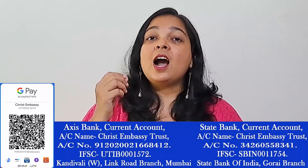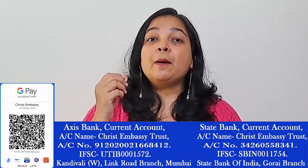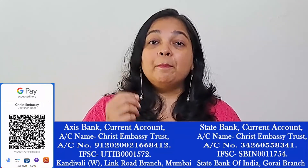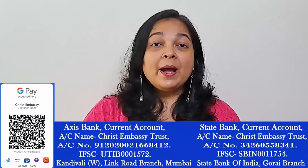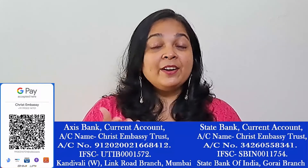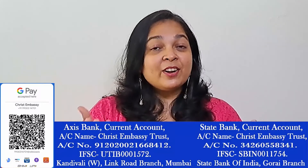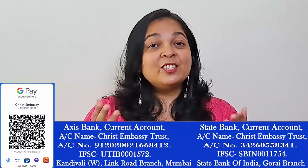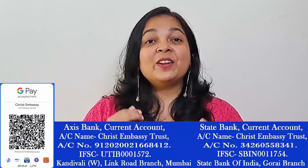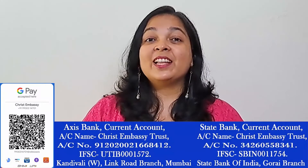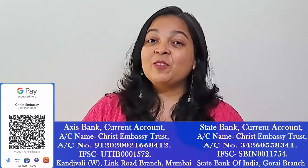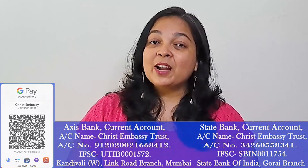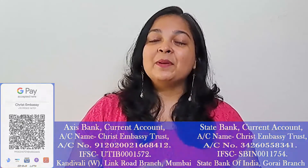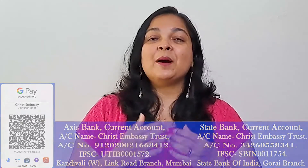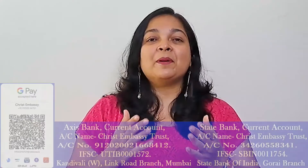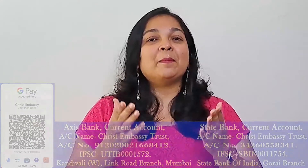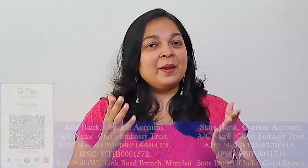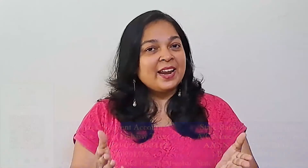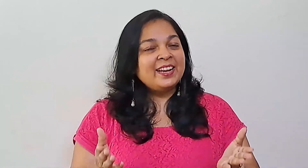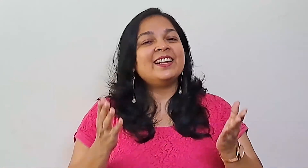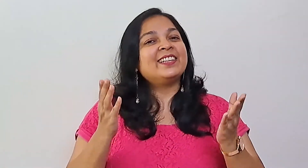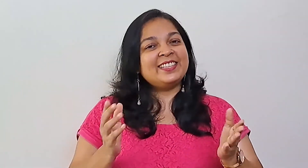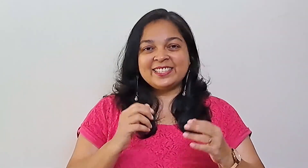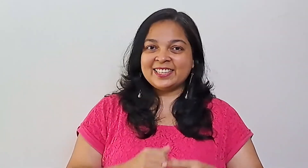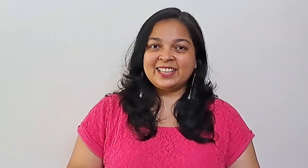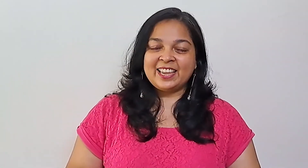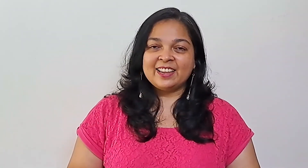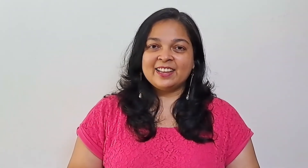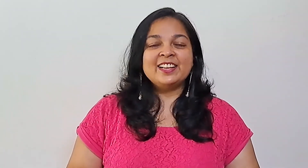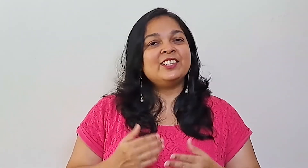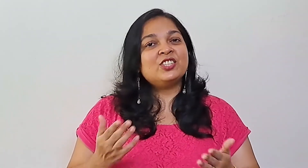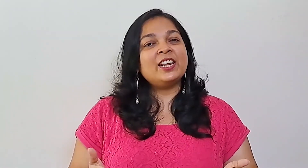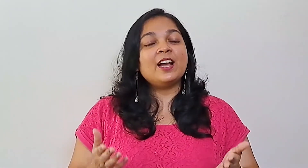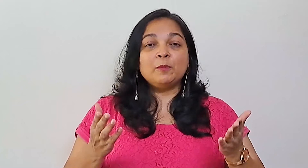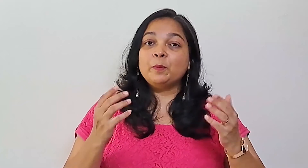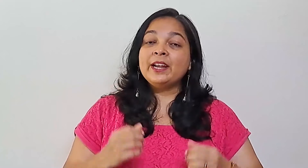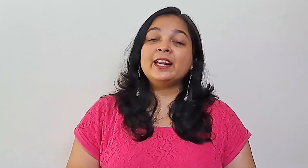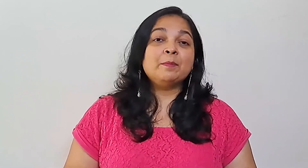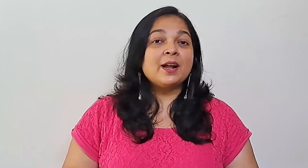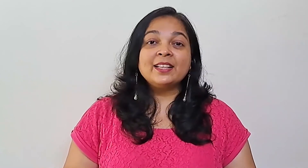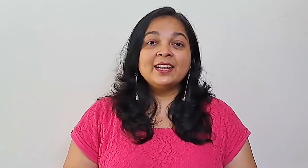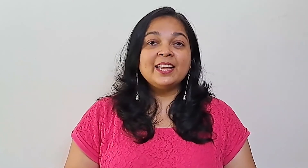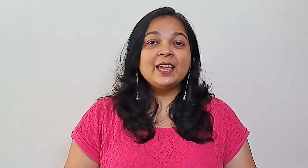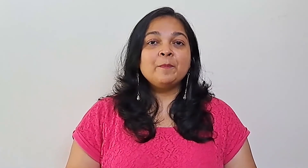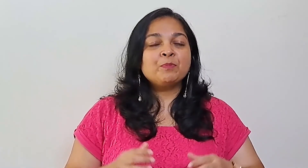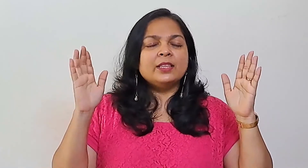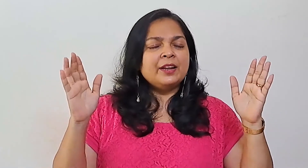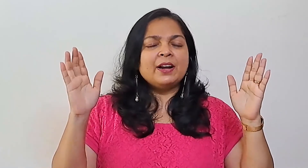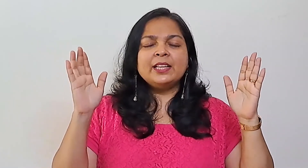ਕਰਕੇ ਤੁਸੀਂ ਬੈਂਕ ਟ੍ਰਾਂਸਫਰ ਦੇ ਨਾਲ ਆਪਣੀ ਪੇਂਟ ਦੇ ਸਕਦੇ ਹੋ। ਚਲੋ ਆਪਾਂ ਪੇਂਟ ਲਈ ਪ੍ਰਾਰਥਨਾ